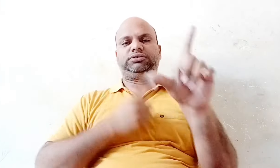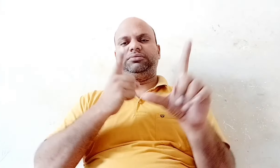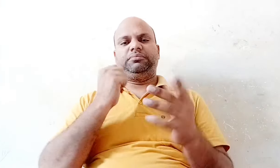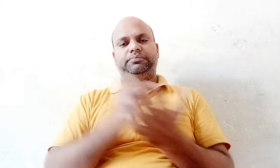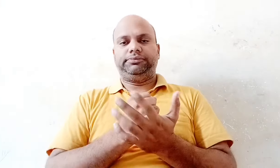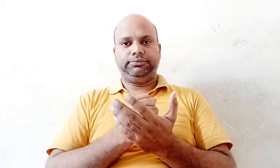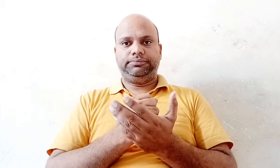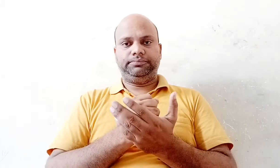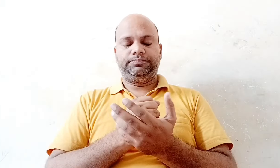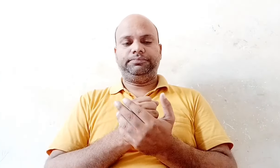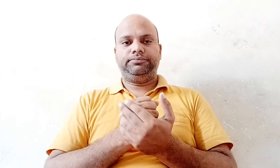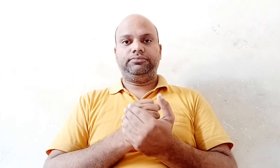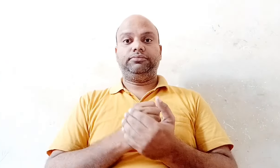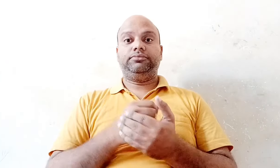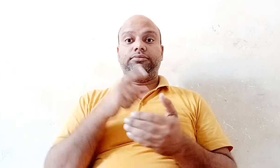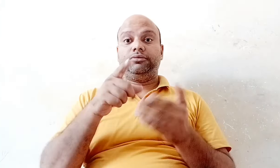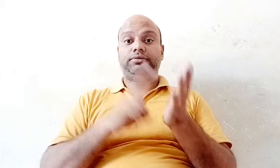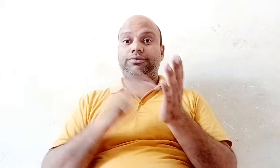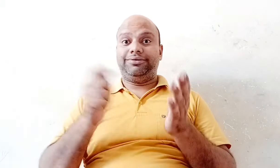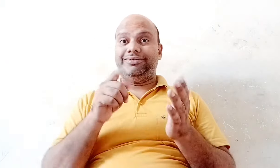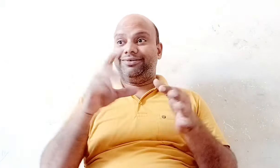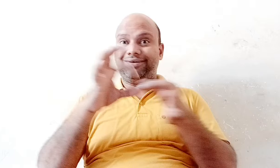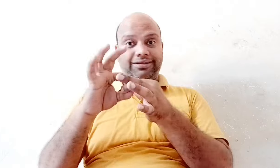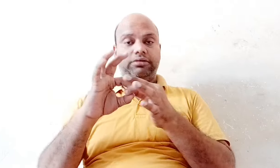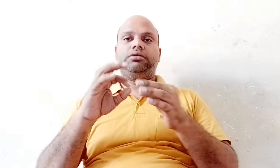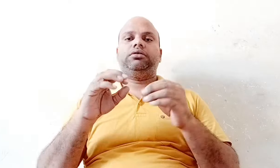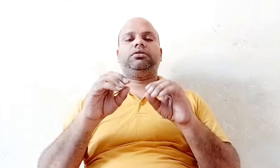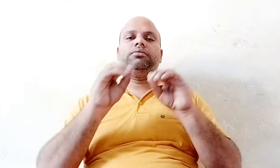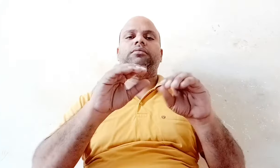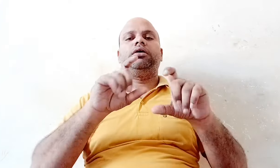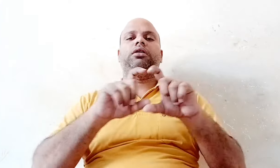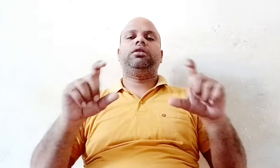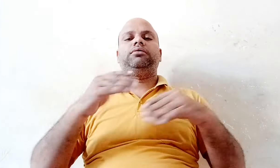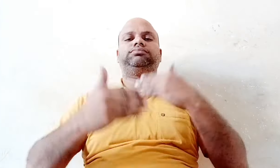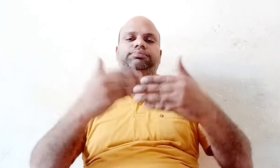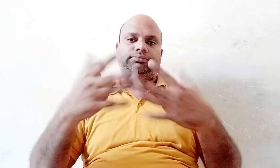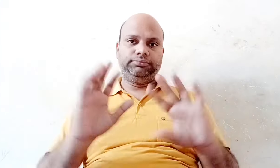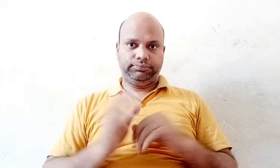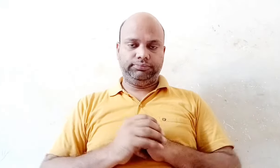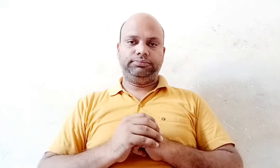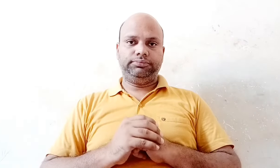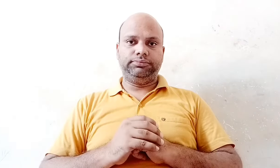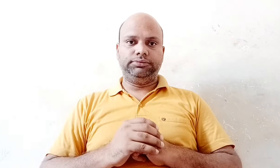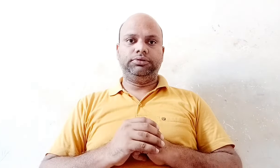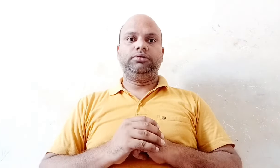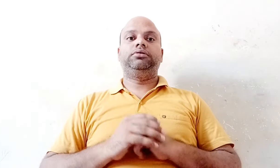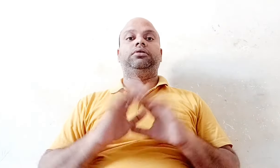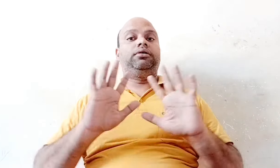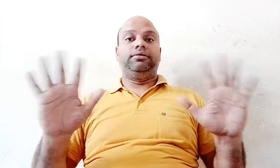Ekapahakana Dastaveja Apaloda Karana Anavaya Hoga. Yathi OTR Rajastrasana Sulka Ka Bugatana Avedana Ki Antima Dinanka